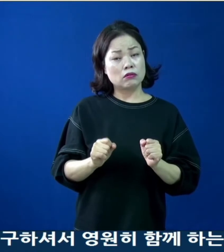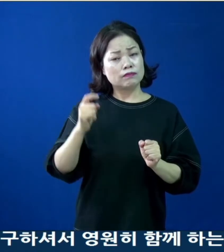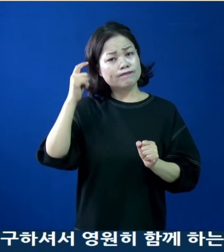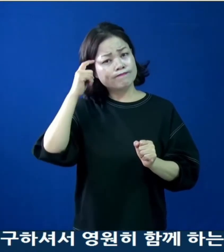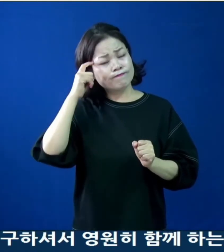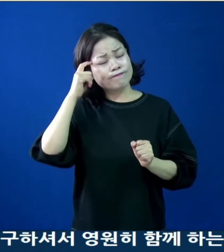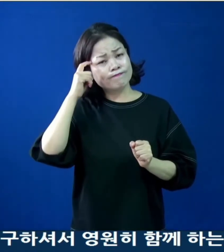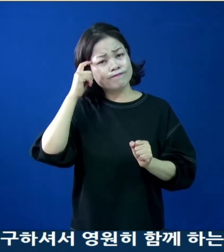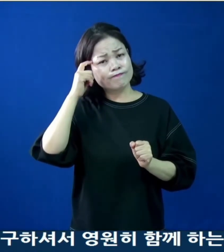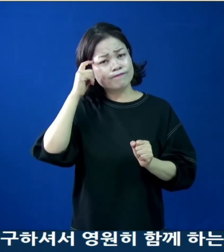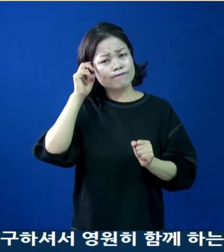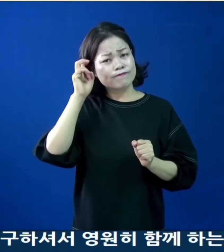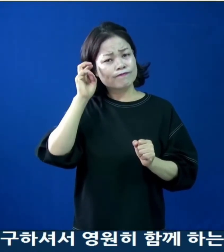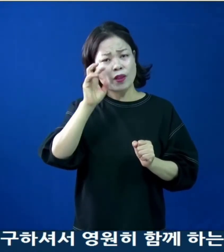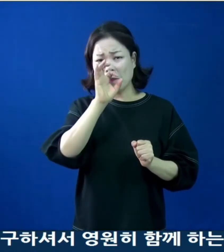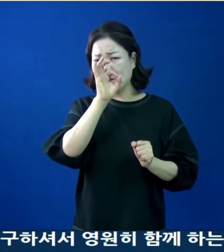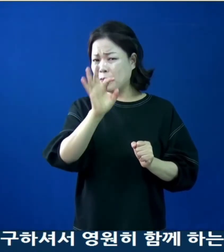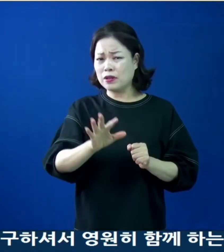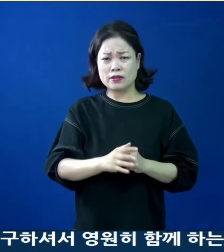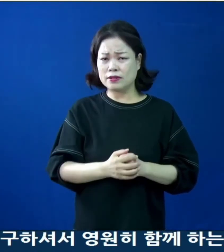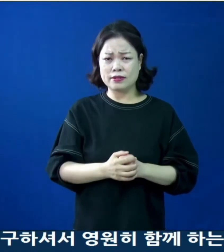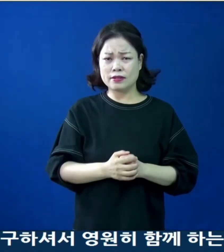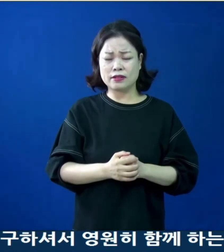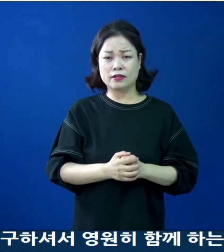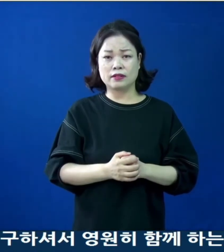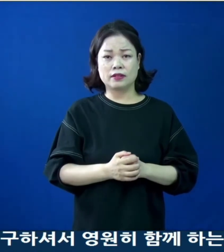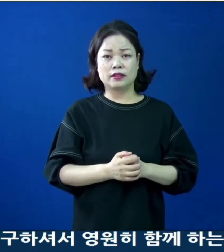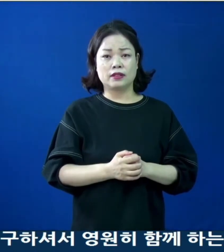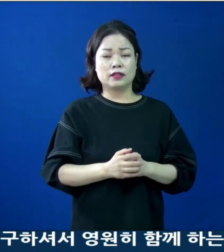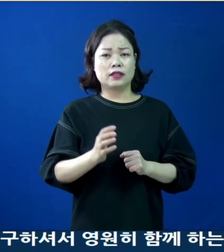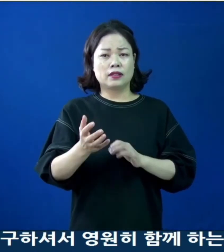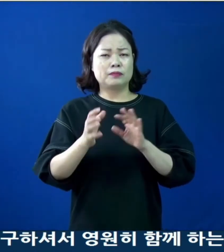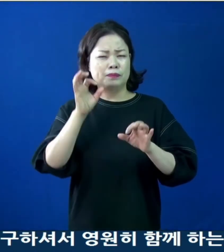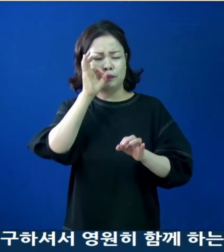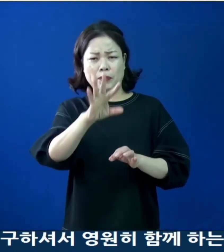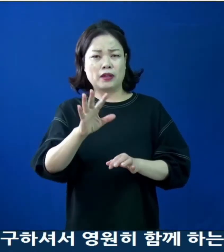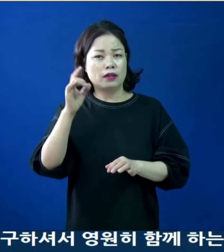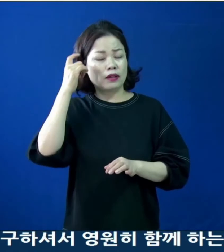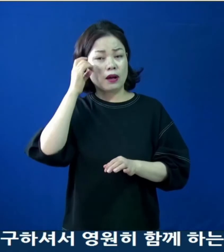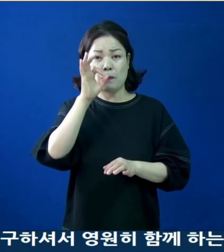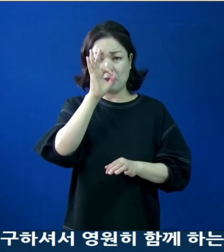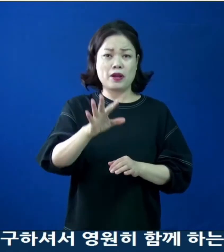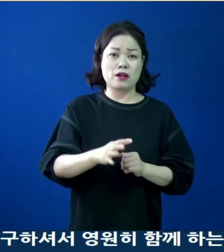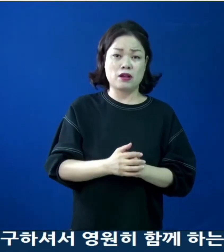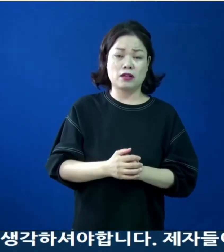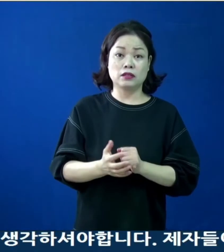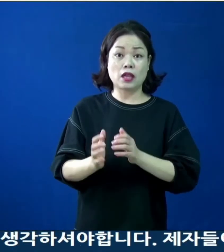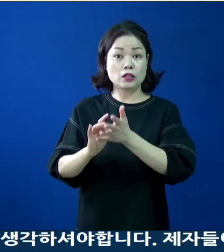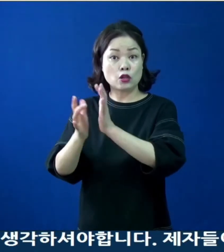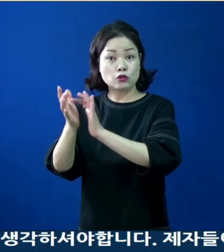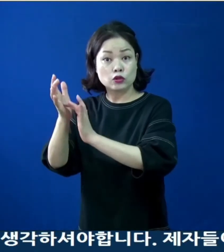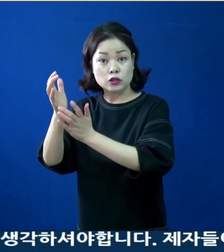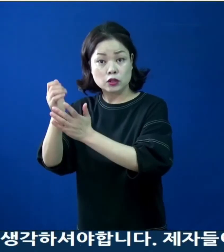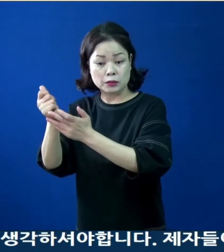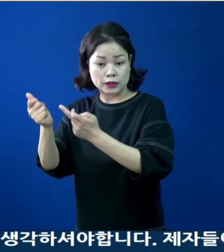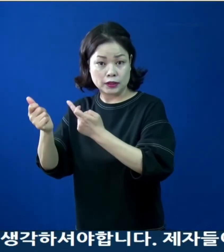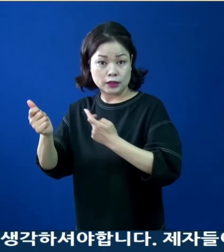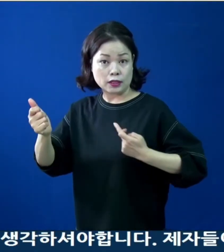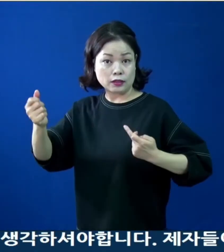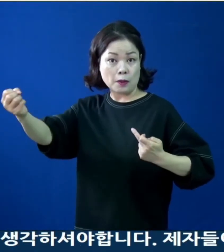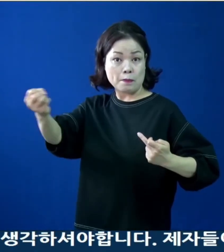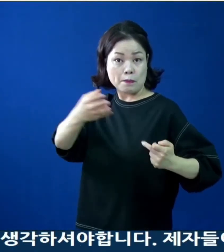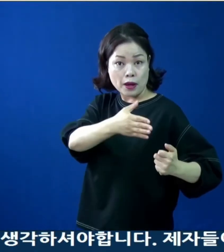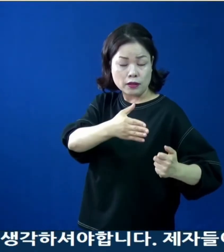생각할 수도 없고 예측할 수 있는 것조차도 안 됩니다. 예측 불허의 상태죠. 그런데 예수님은 제자들에게